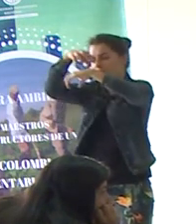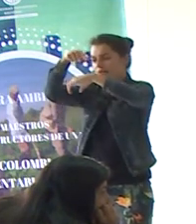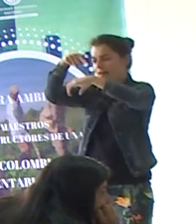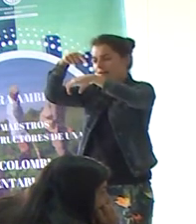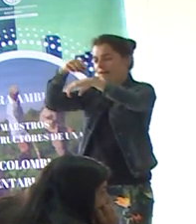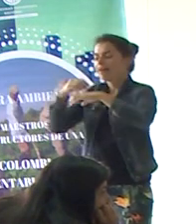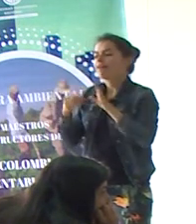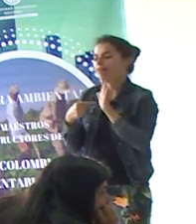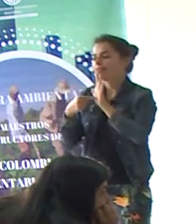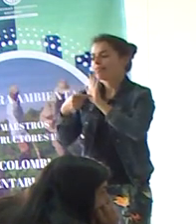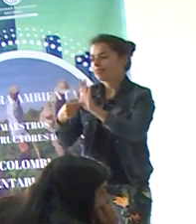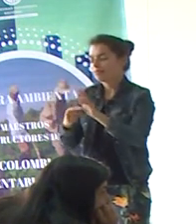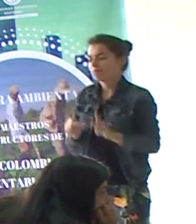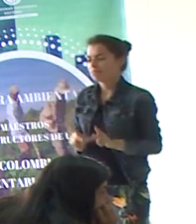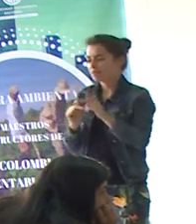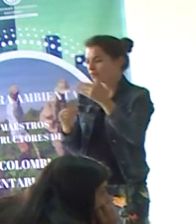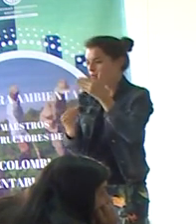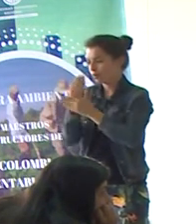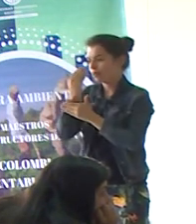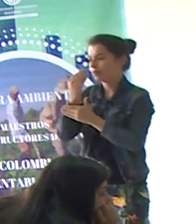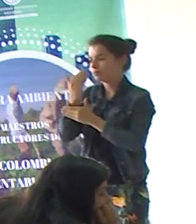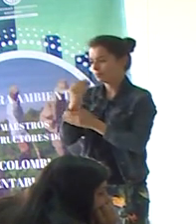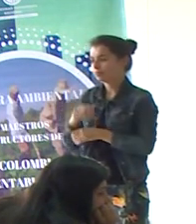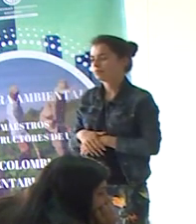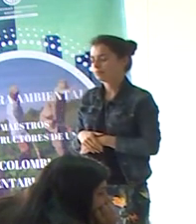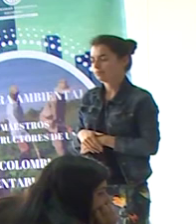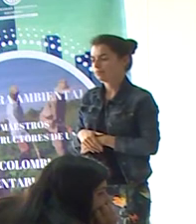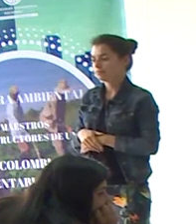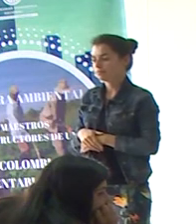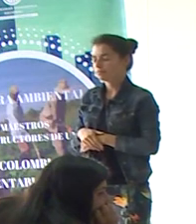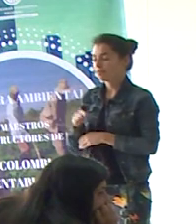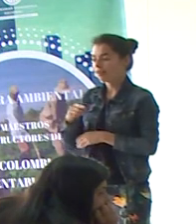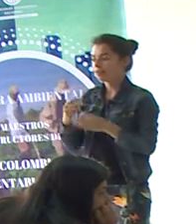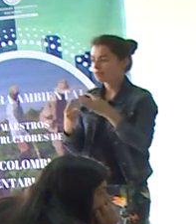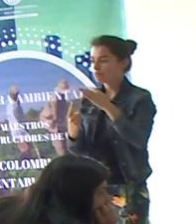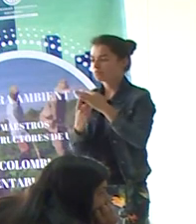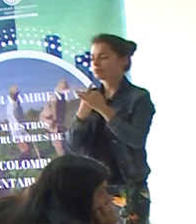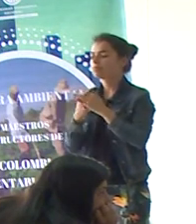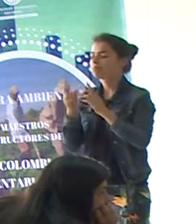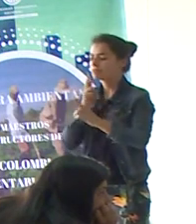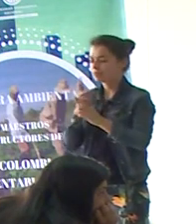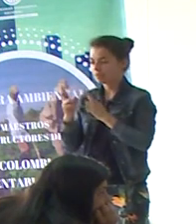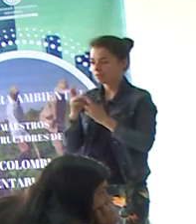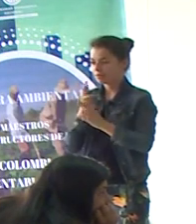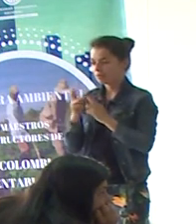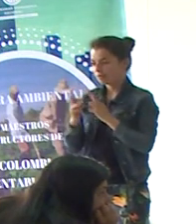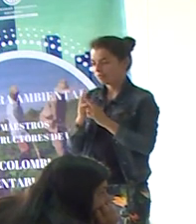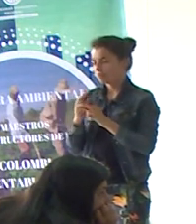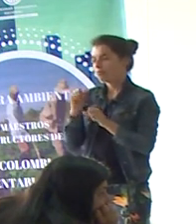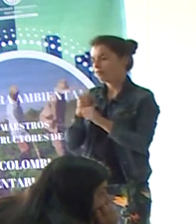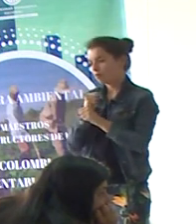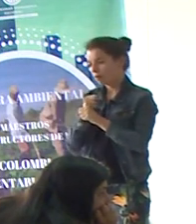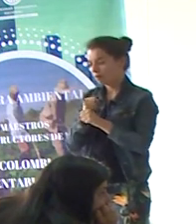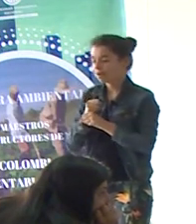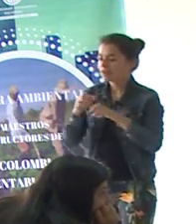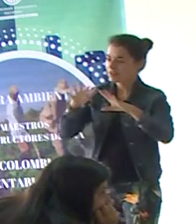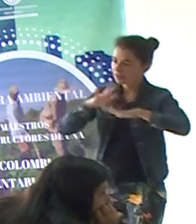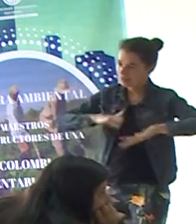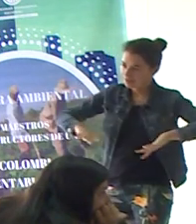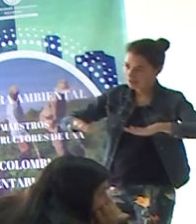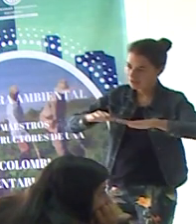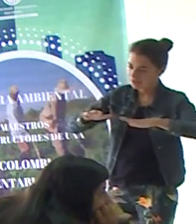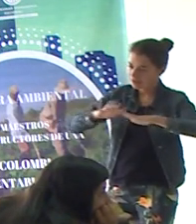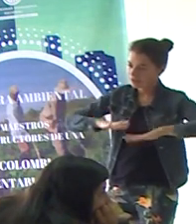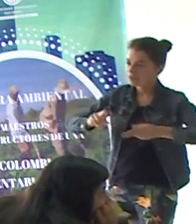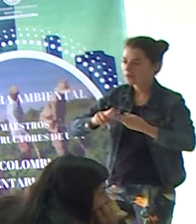nueva vida que sería lo que daría origen a esta relación bien trabajada entre sustentabilidad entre el